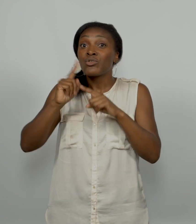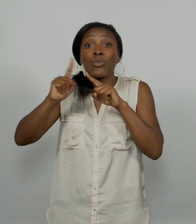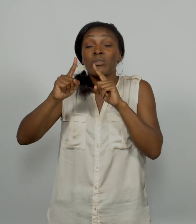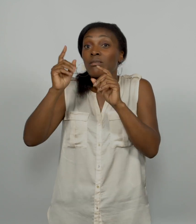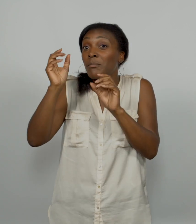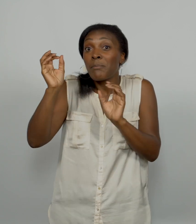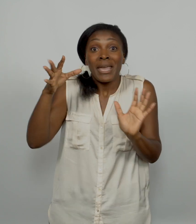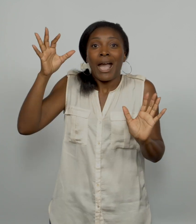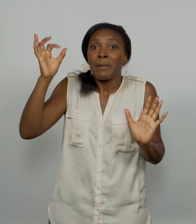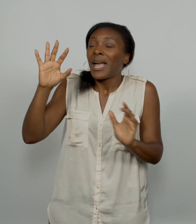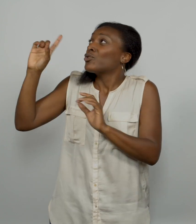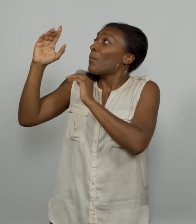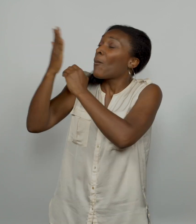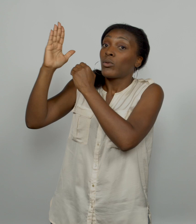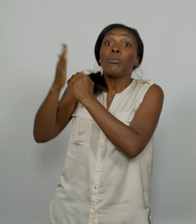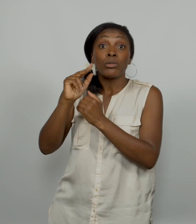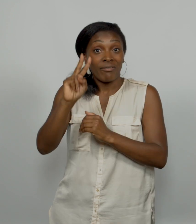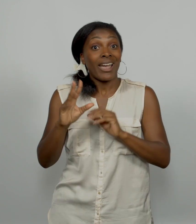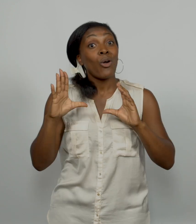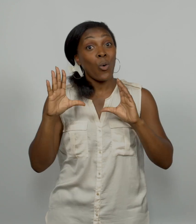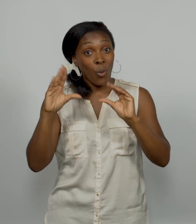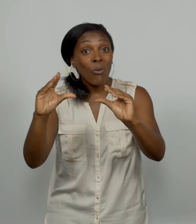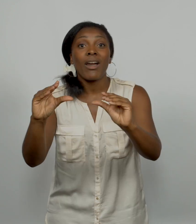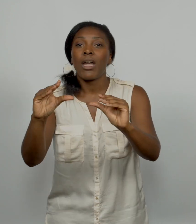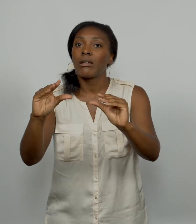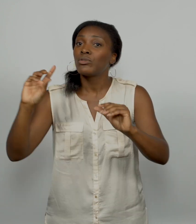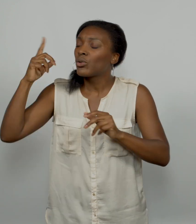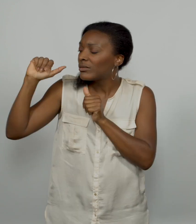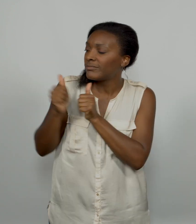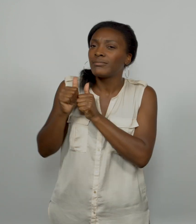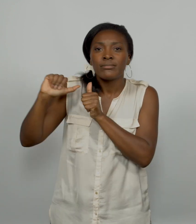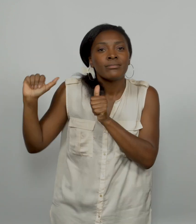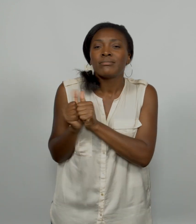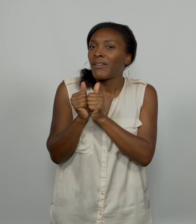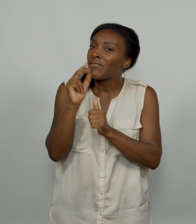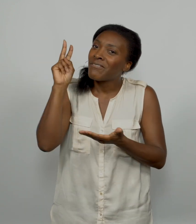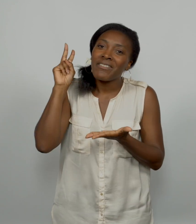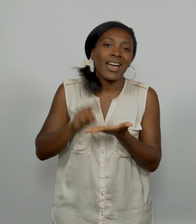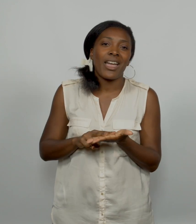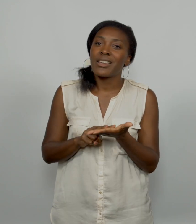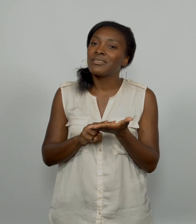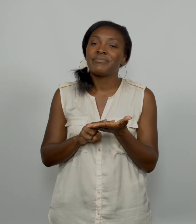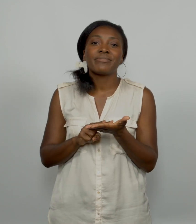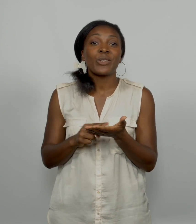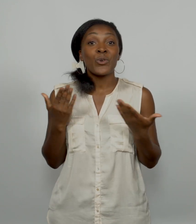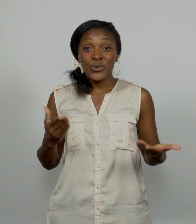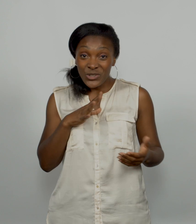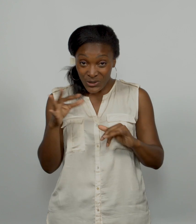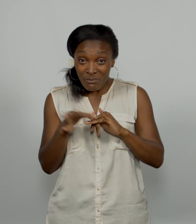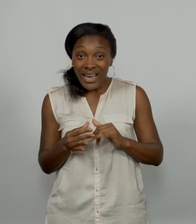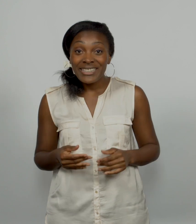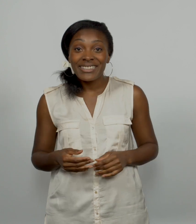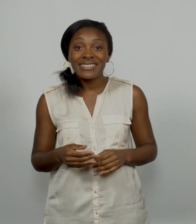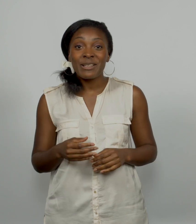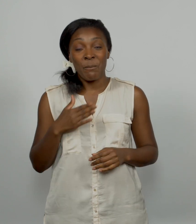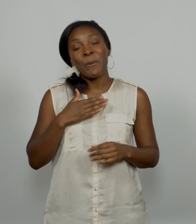signes incroyables, des miracles, des signes concrets et visibles de sa présence à mes côtés. Aujourd'hui, je suis mariée,